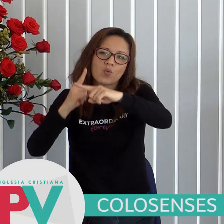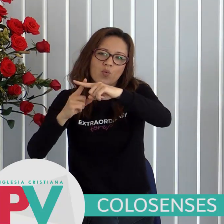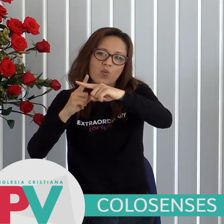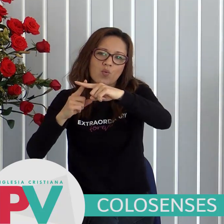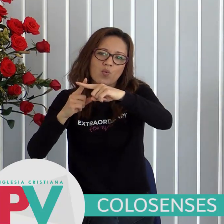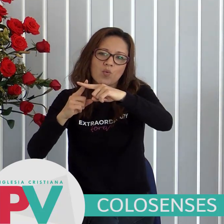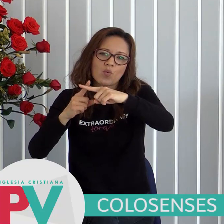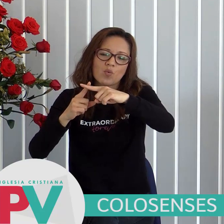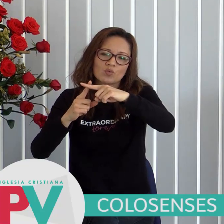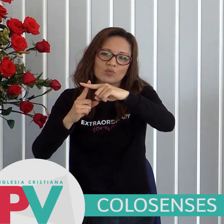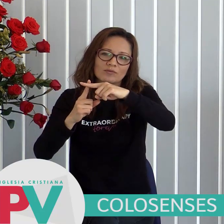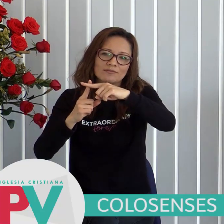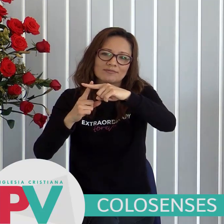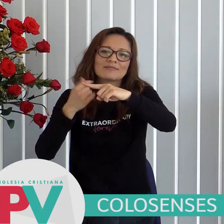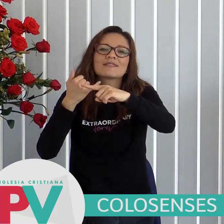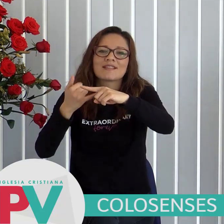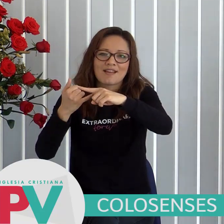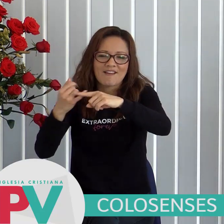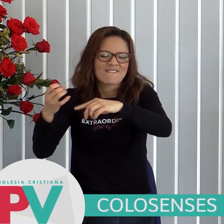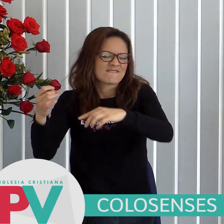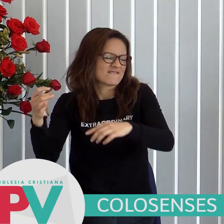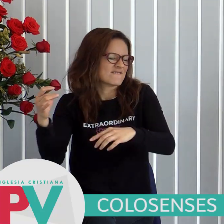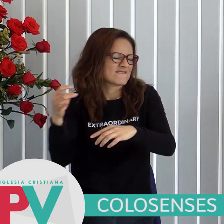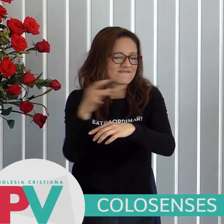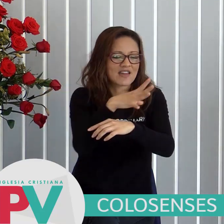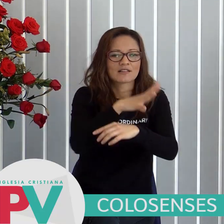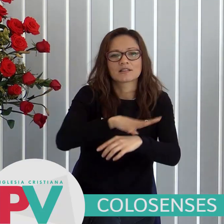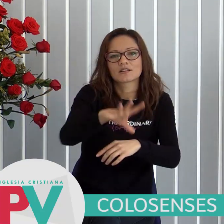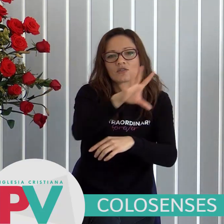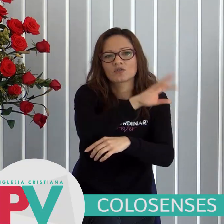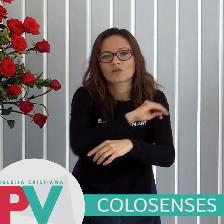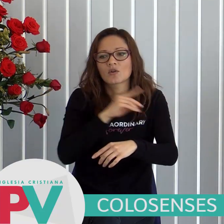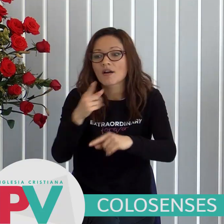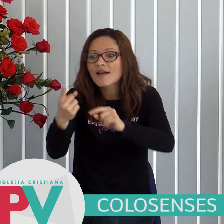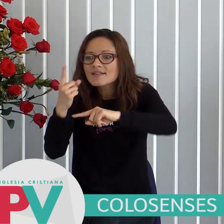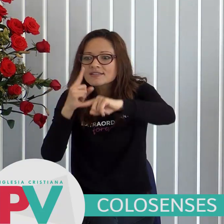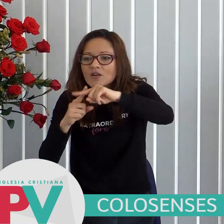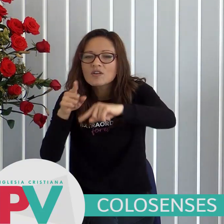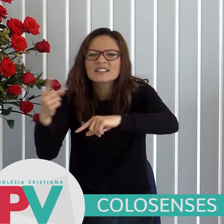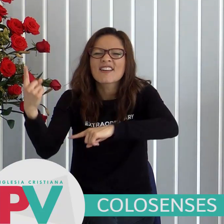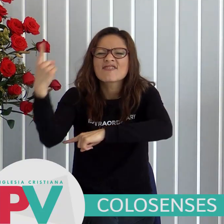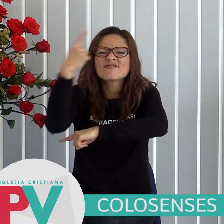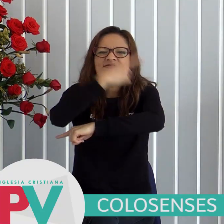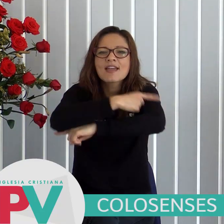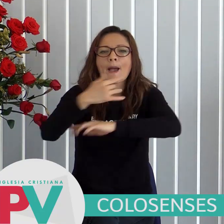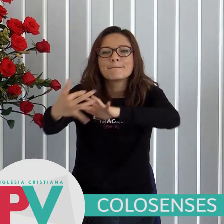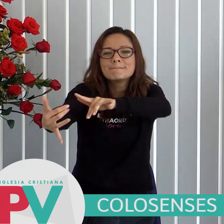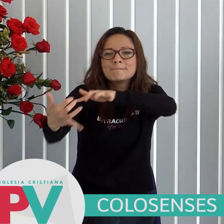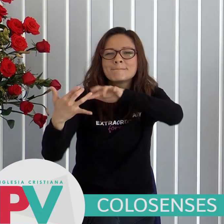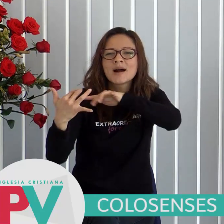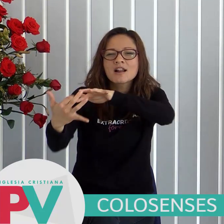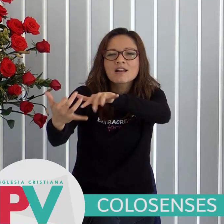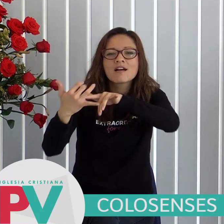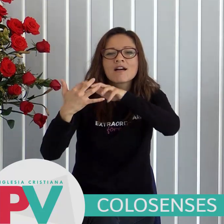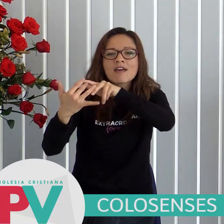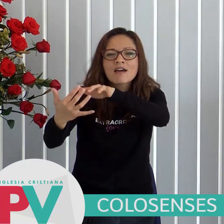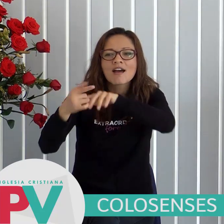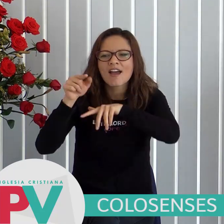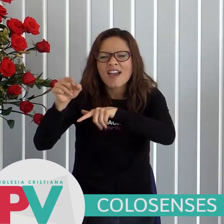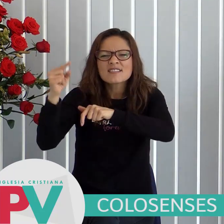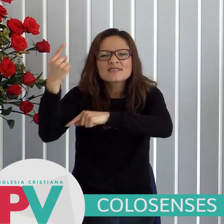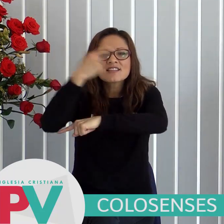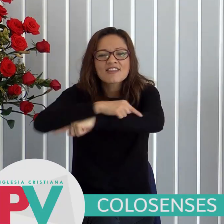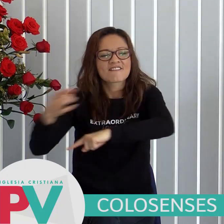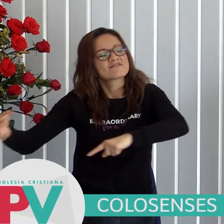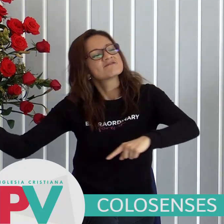del Calvario. Con ese fue el día de la batalla, ese fue el día